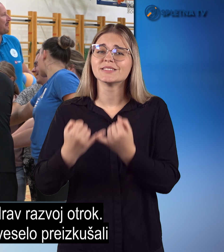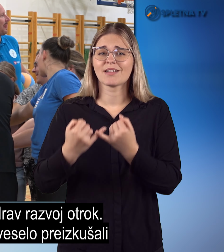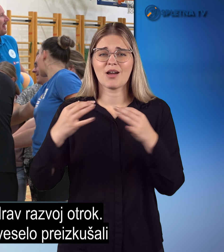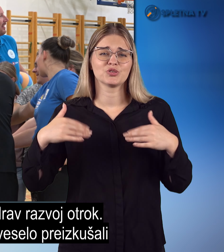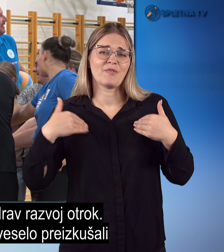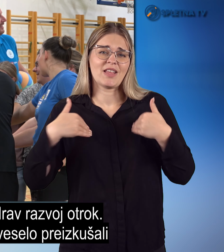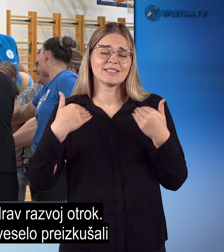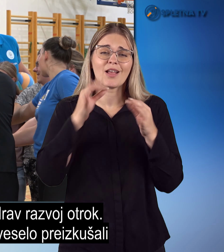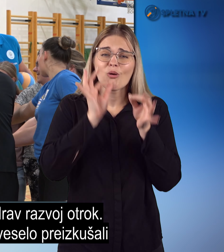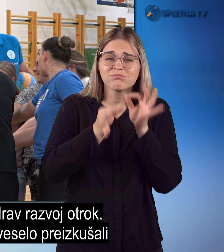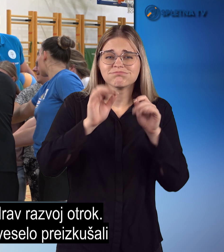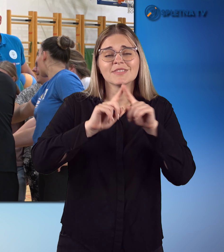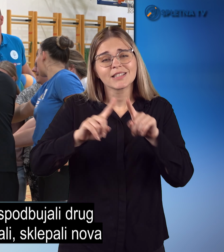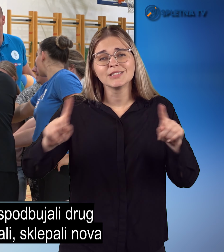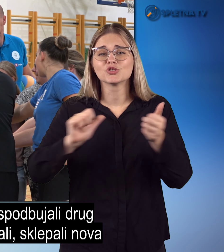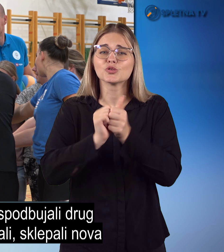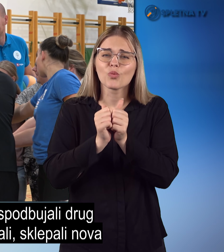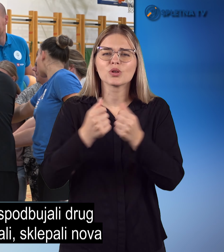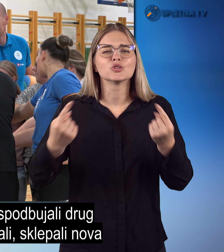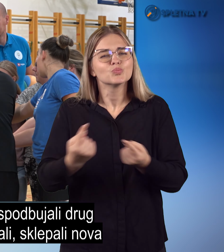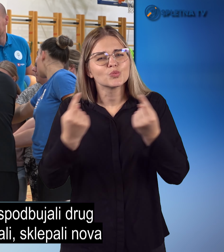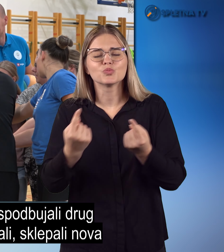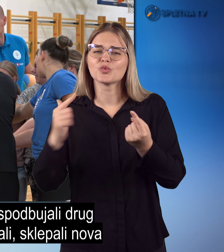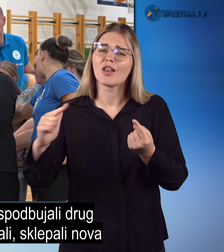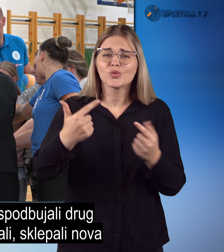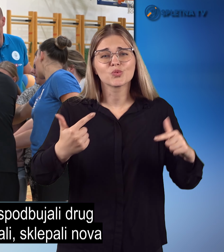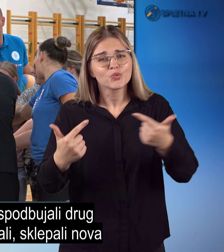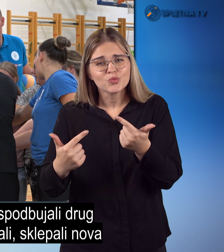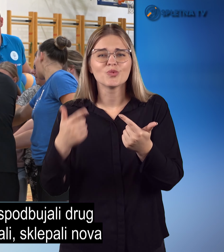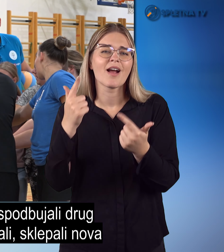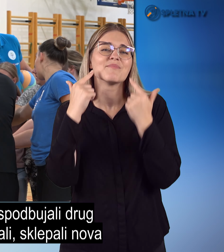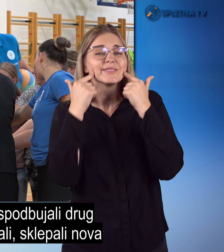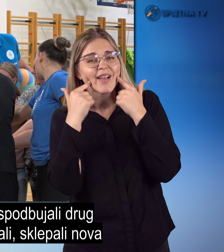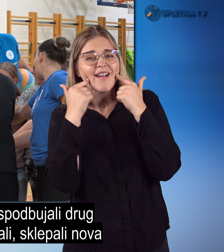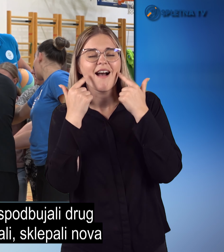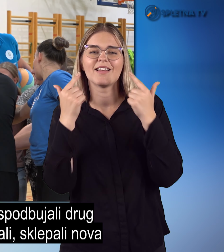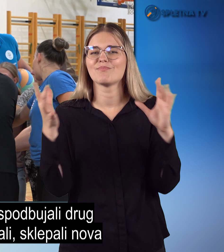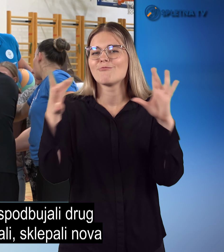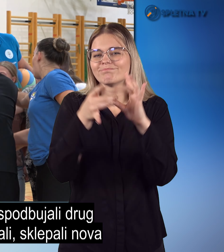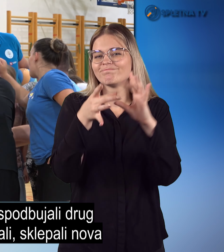Otroci in starši so veselo preizkušali različne športe, spodbujali drug drugega, se